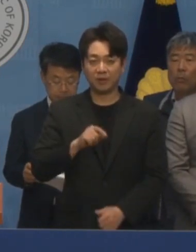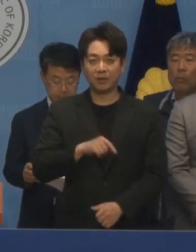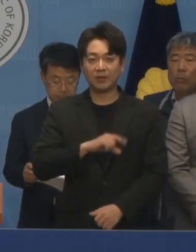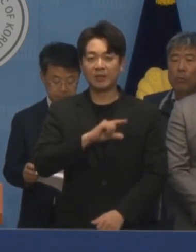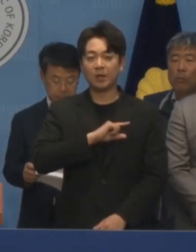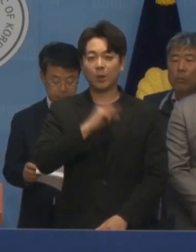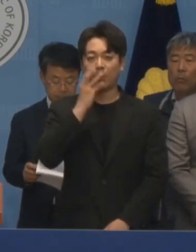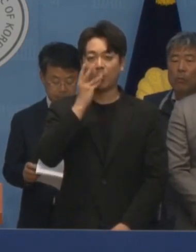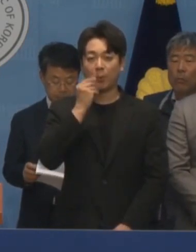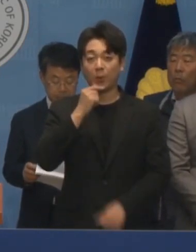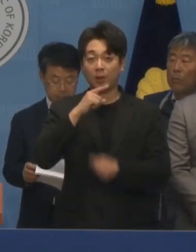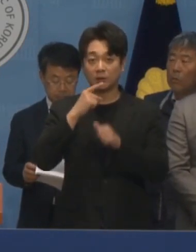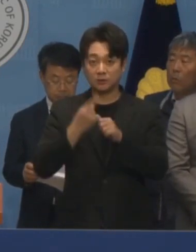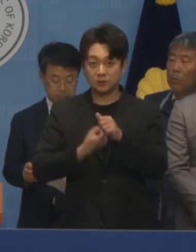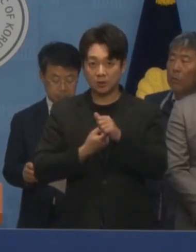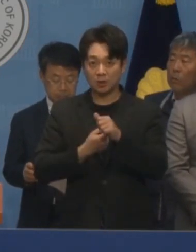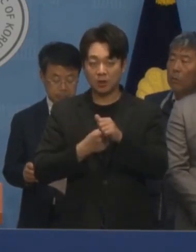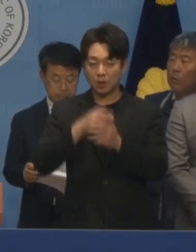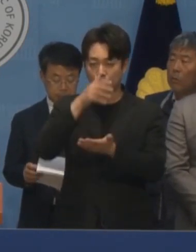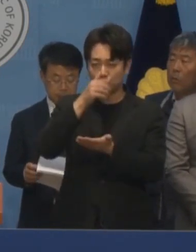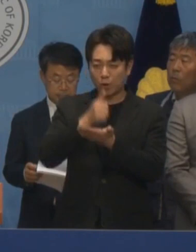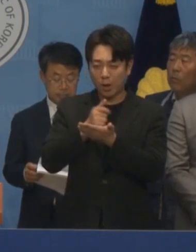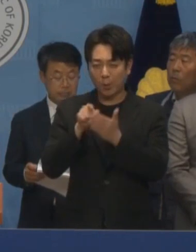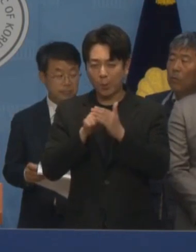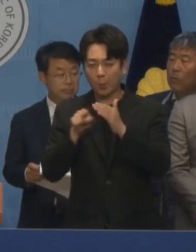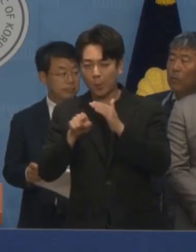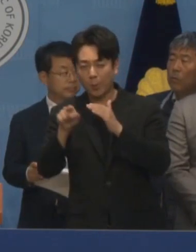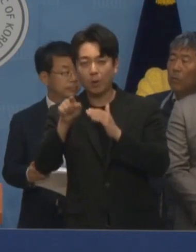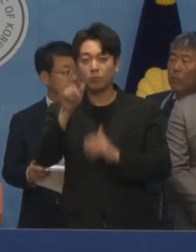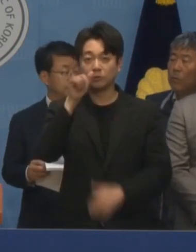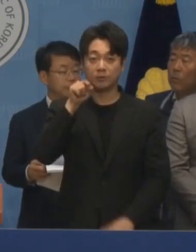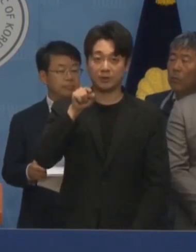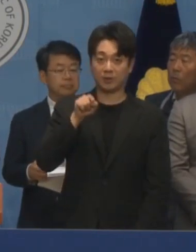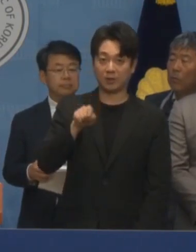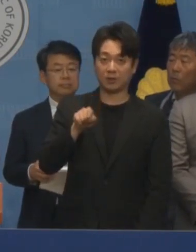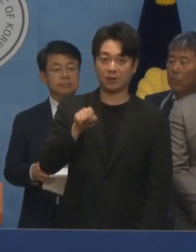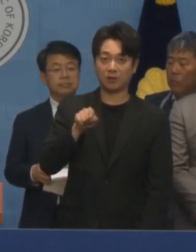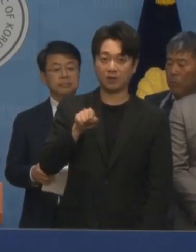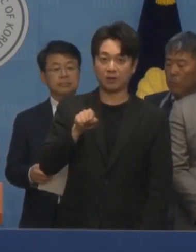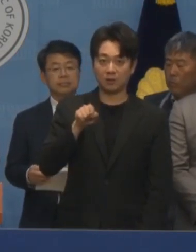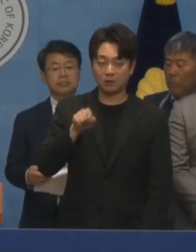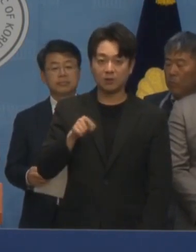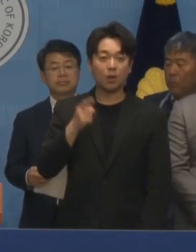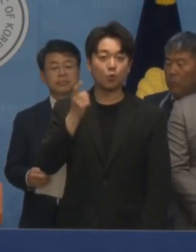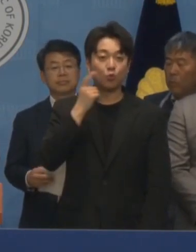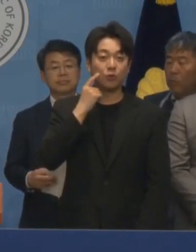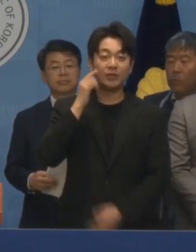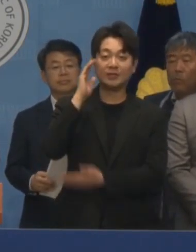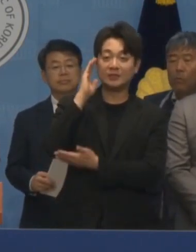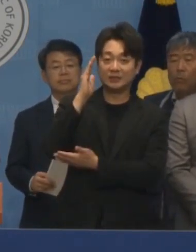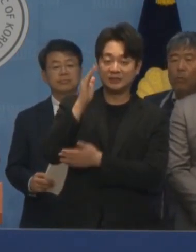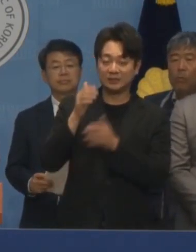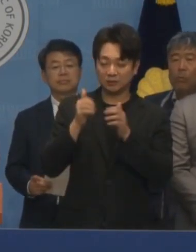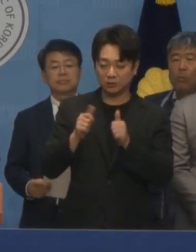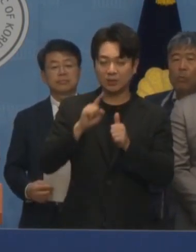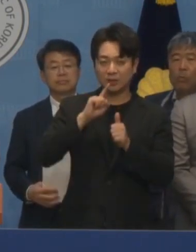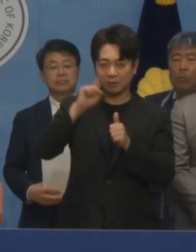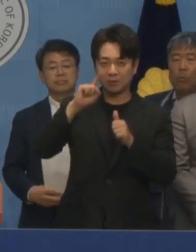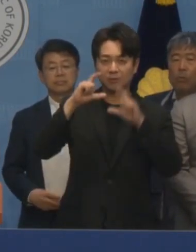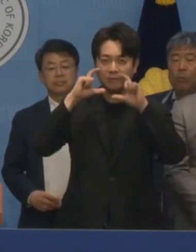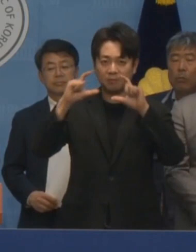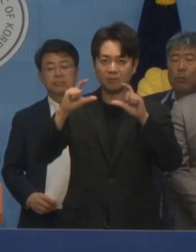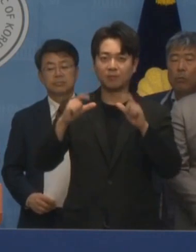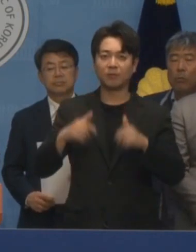있습니다. 국회에서 위정죄로 고발이 되어 있는 그런 상태입니다. 이런